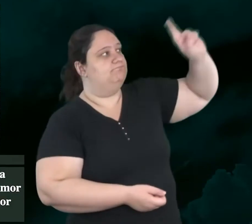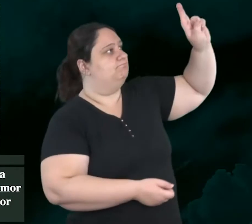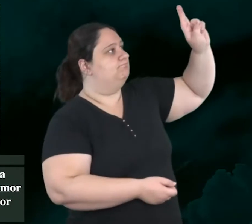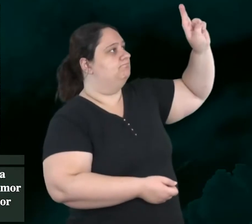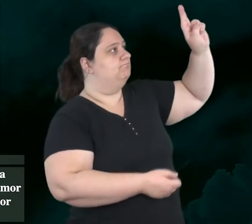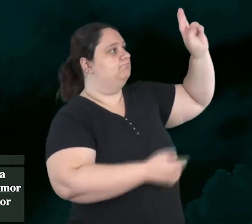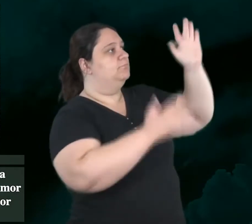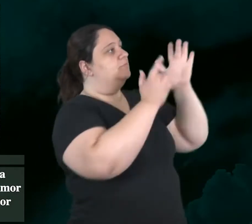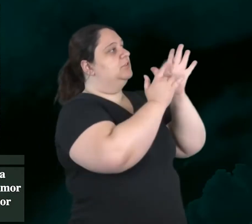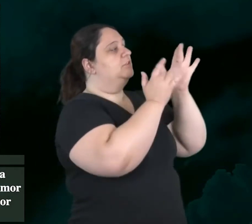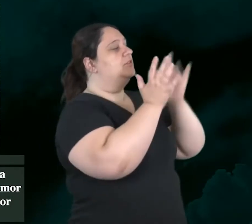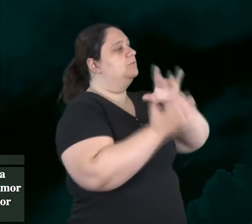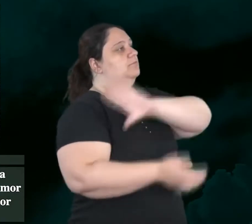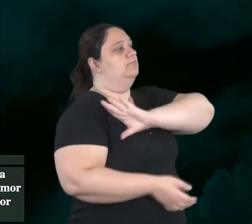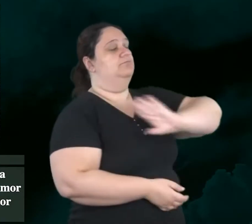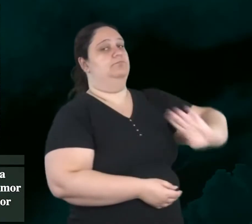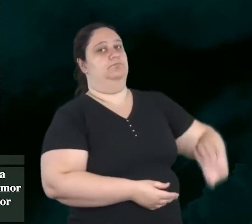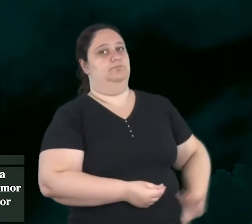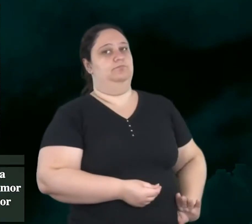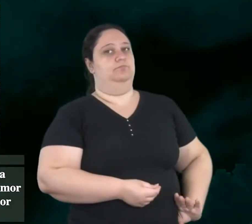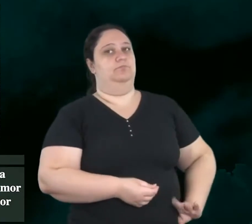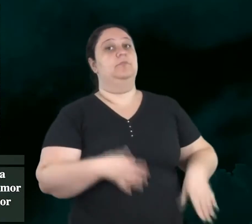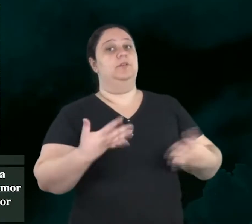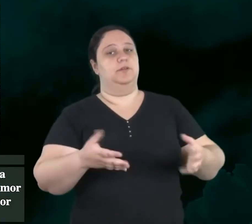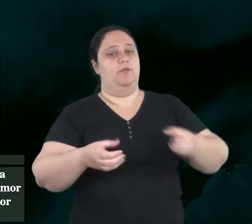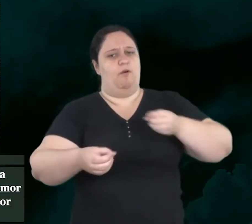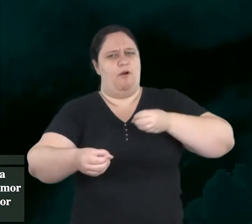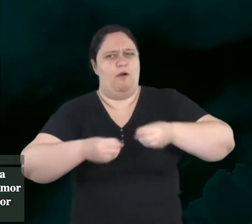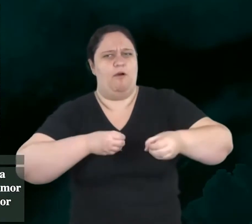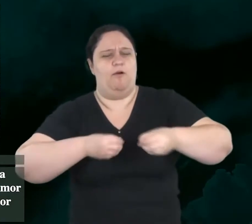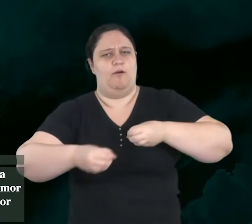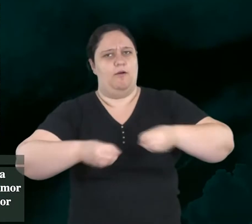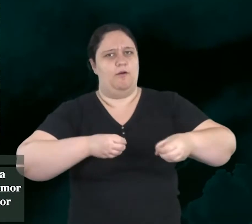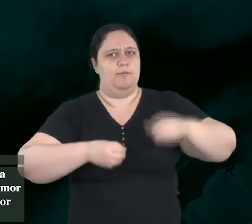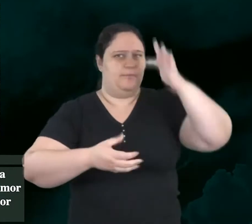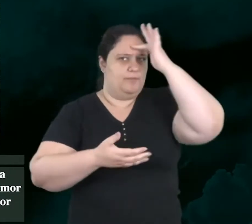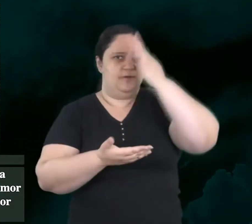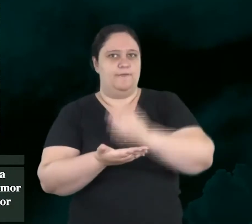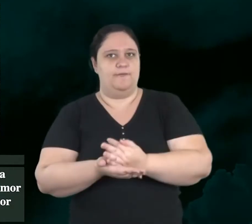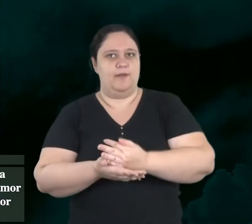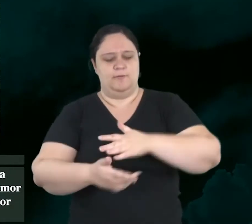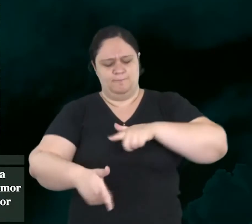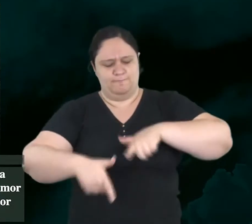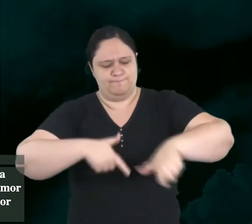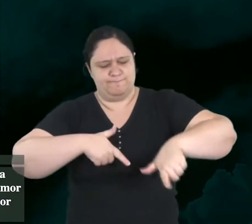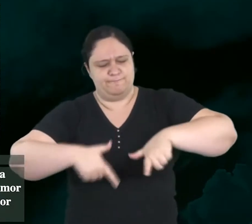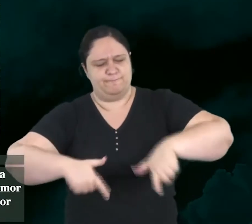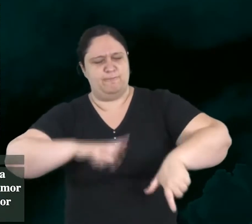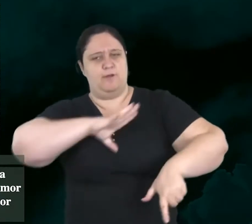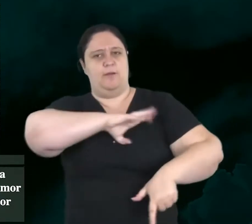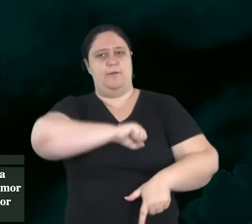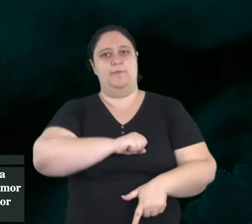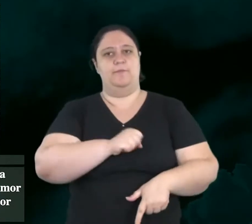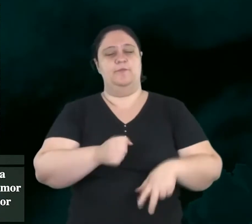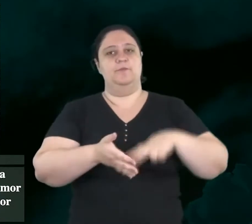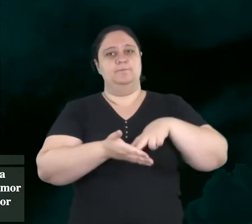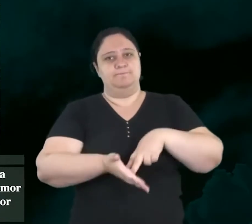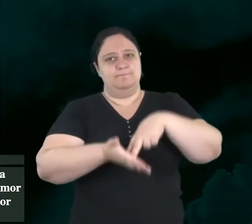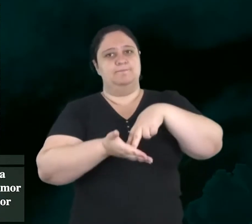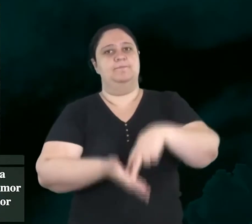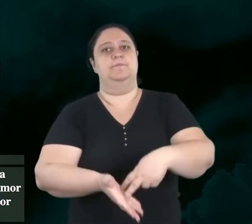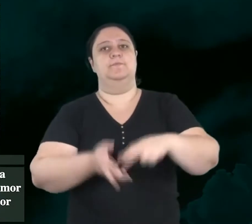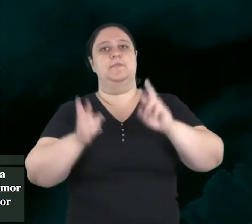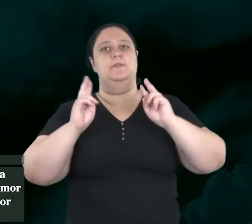Cristo. Portanto, é a obra de fé, o labor de amor e a